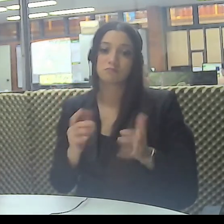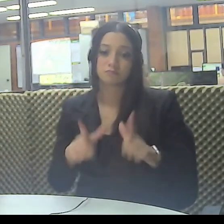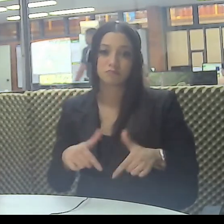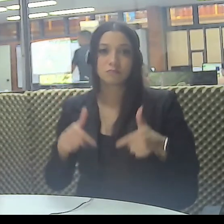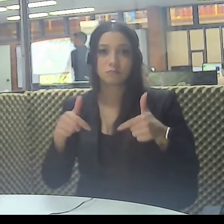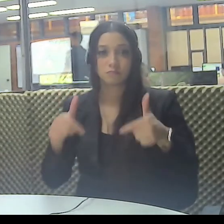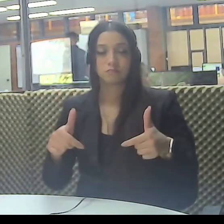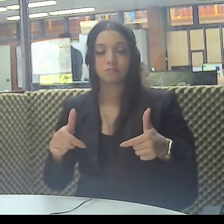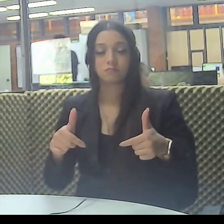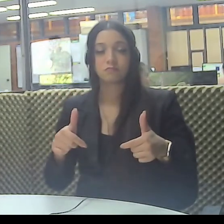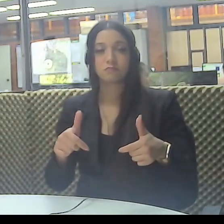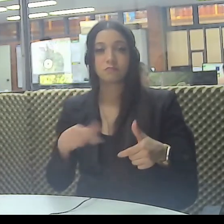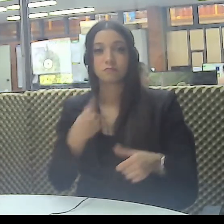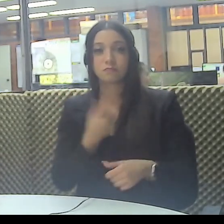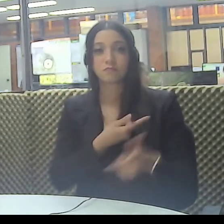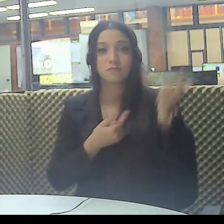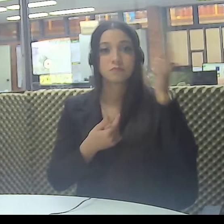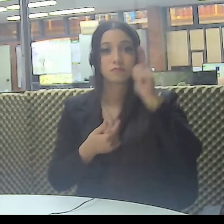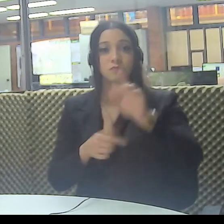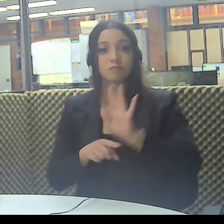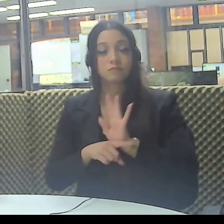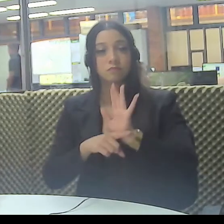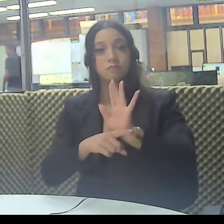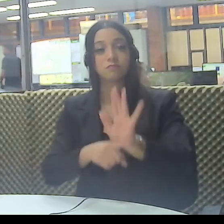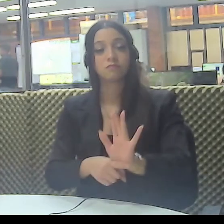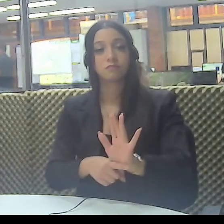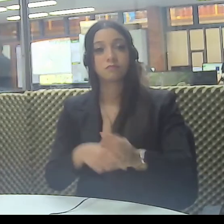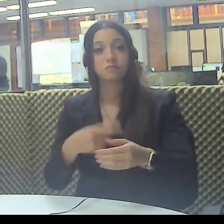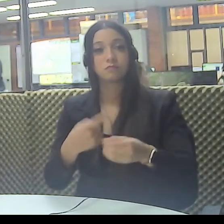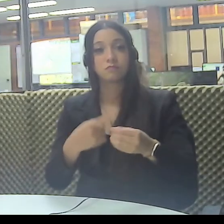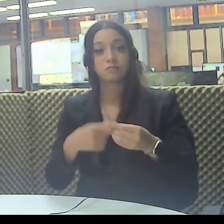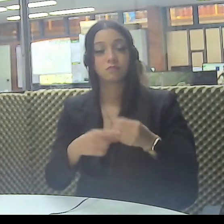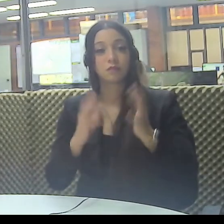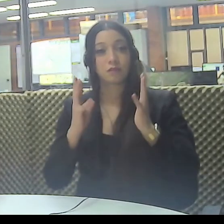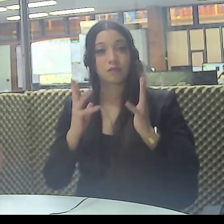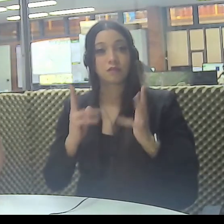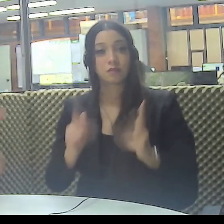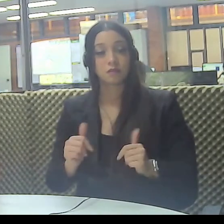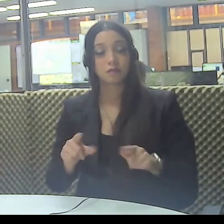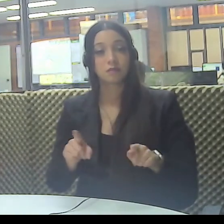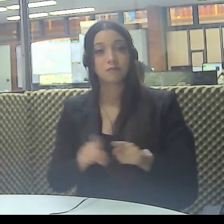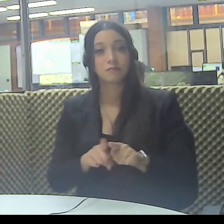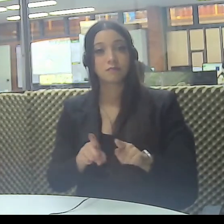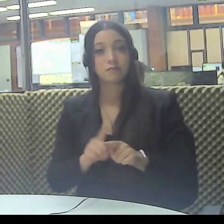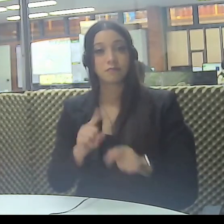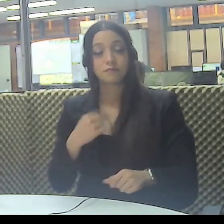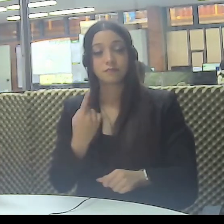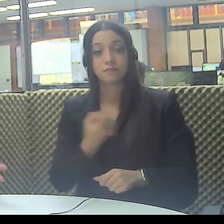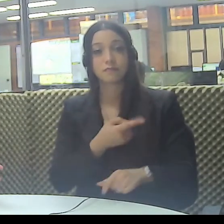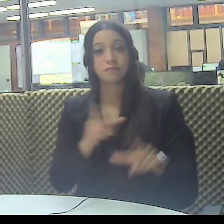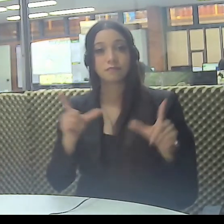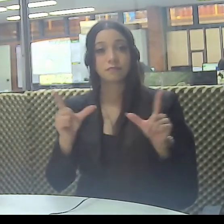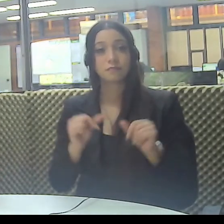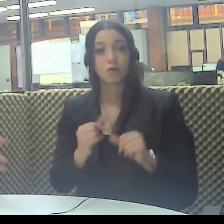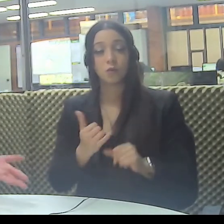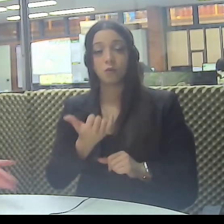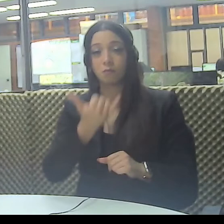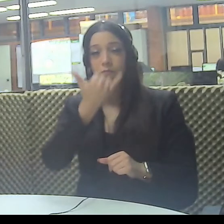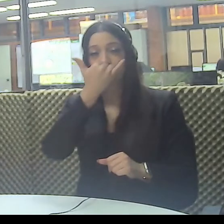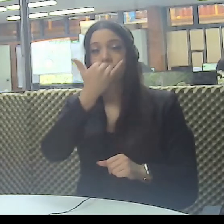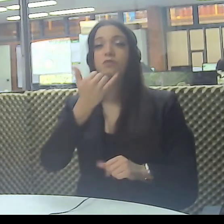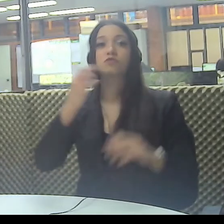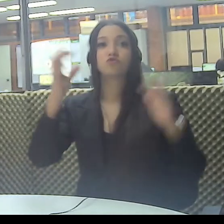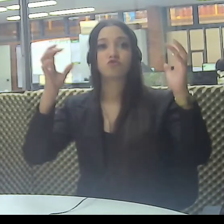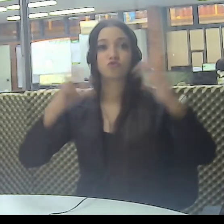com pequenos gestos, nós podemos contribuir para que a cidade fique mais limpa e que também a gente tenha menos transtornos quando chegam